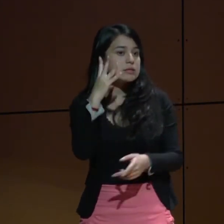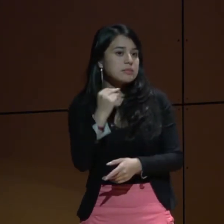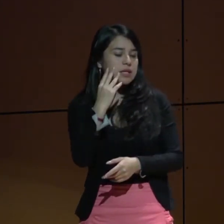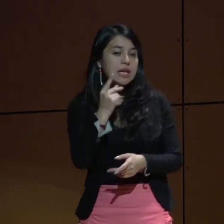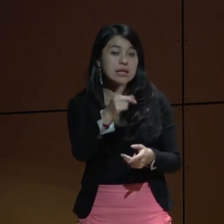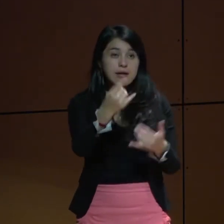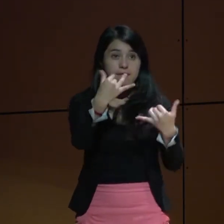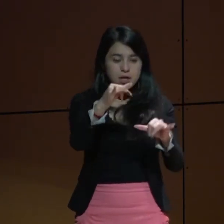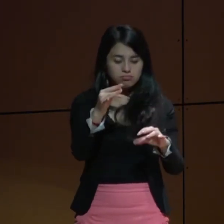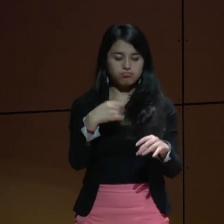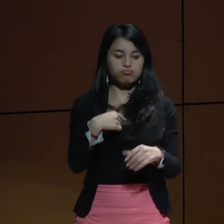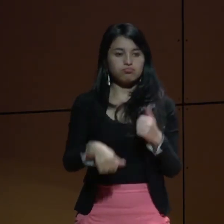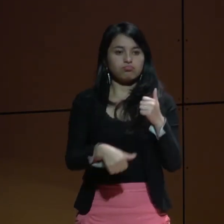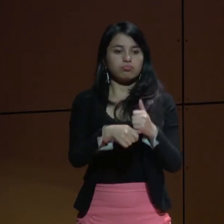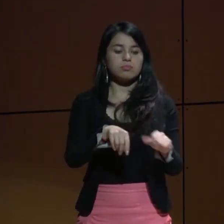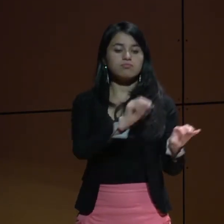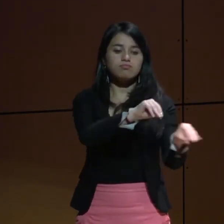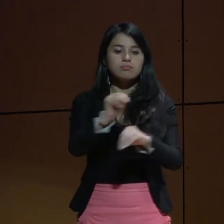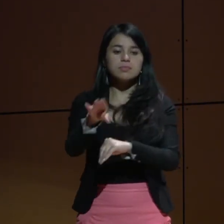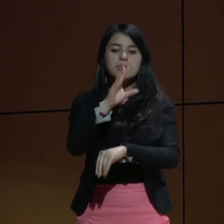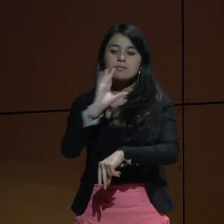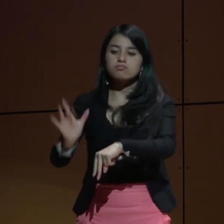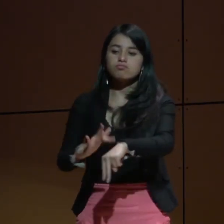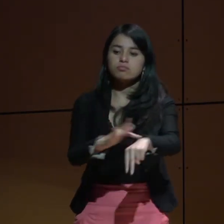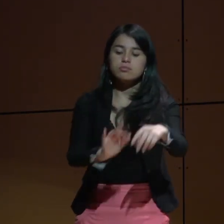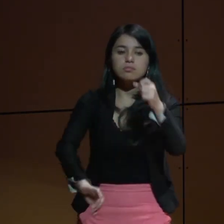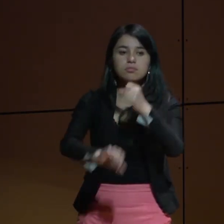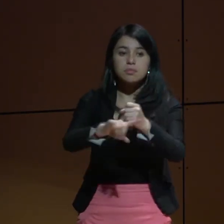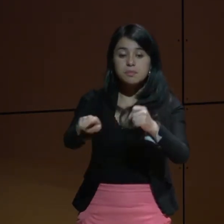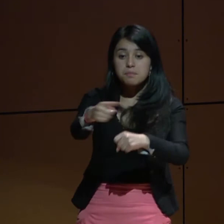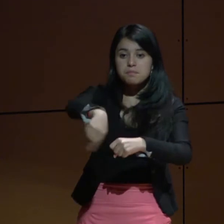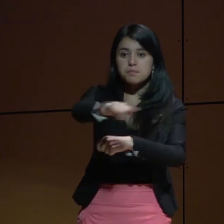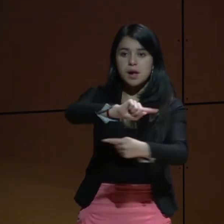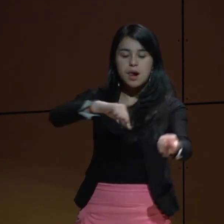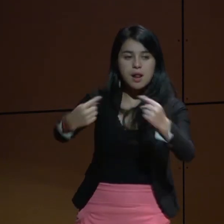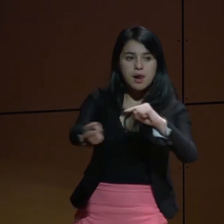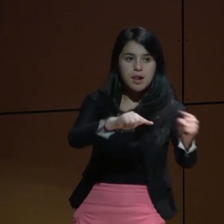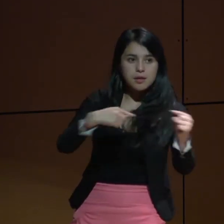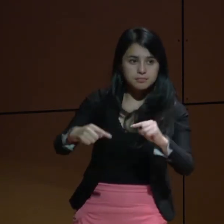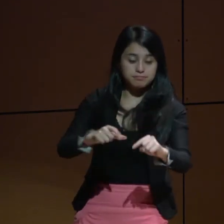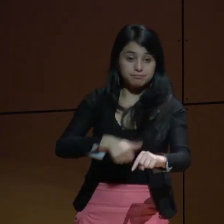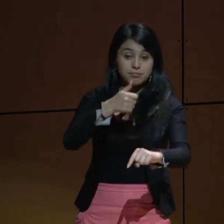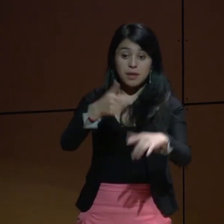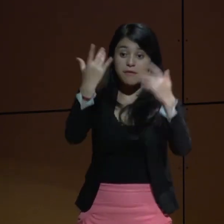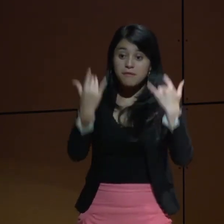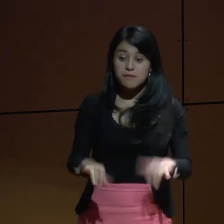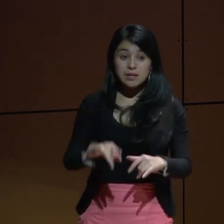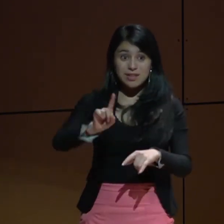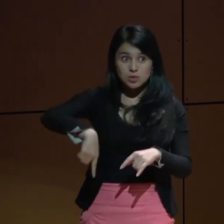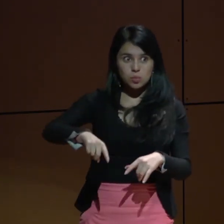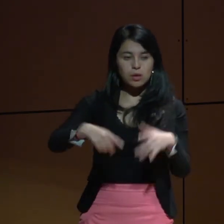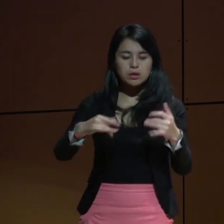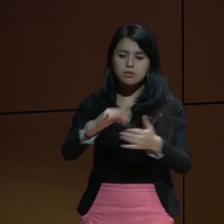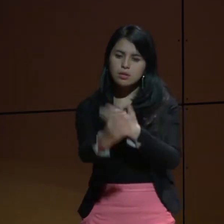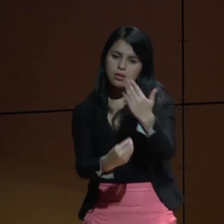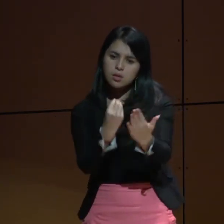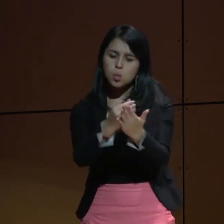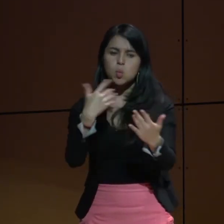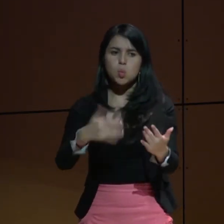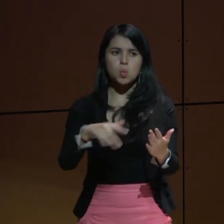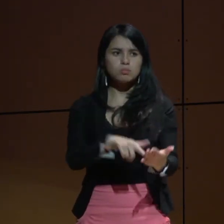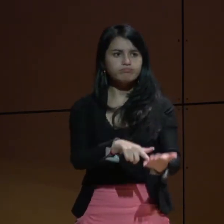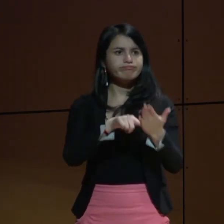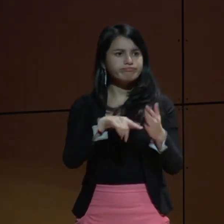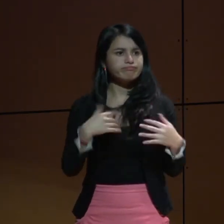apoyan a los postulantes y promueven discusiones entre ellos. Los resultados de esta escuela son muy